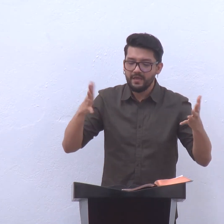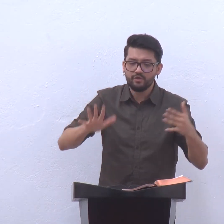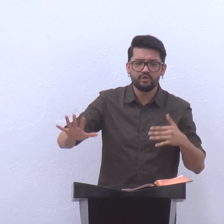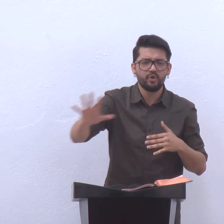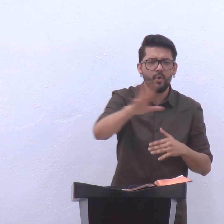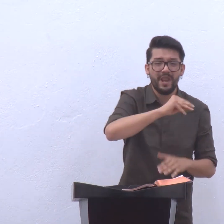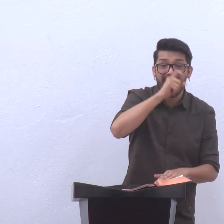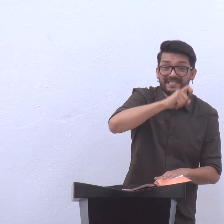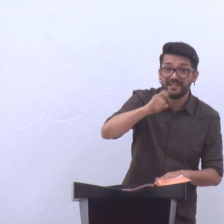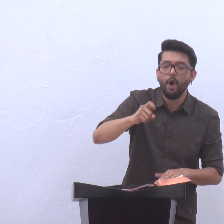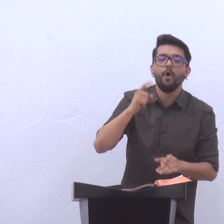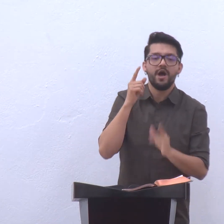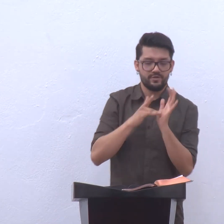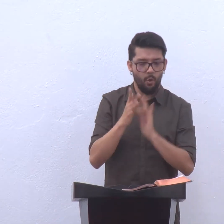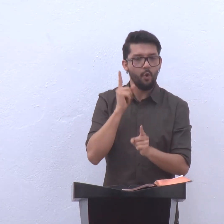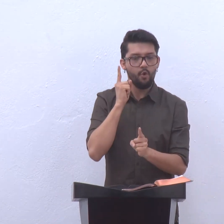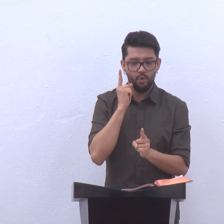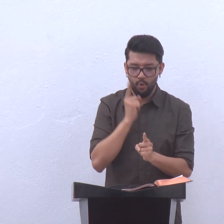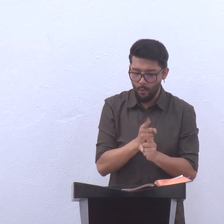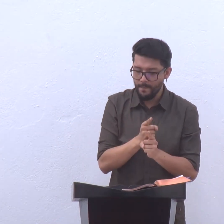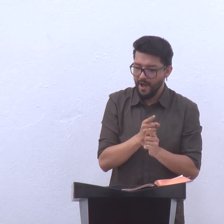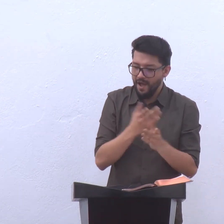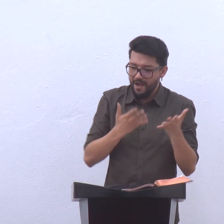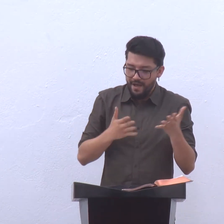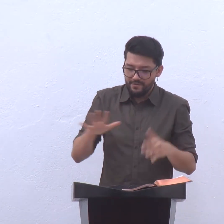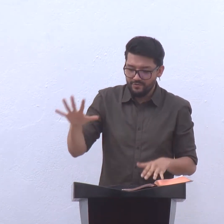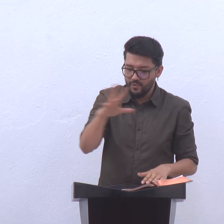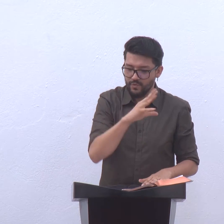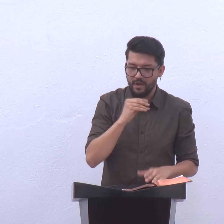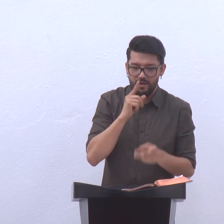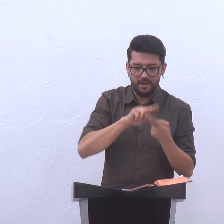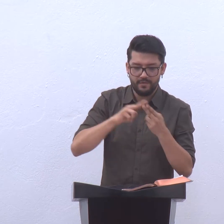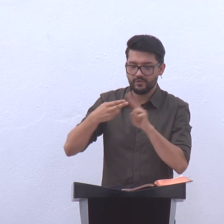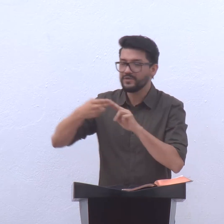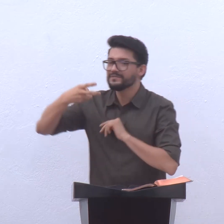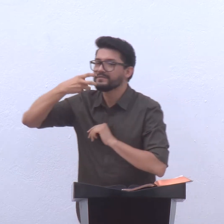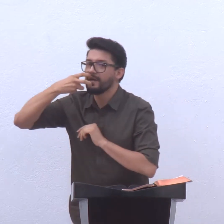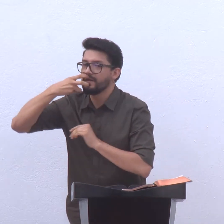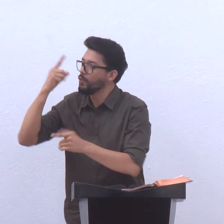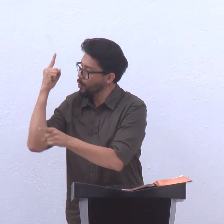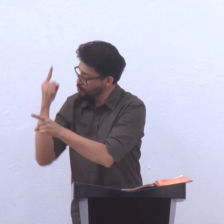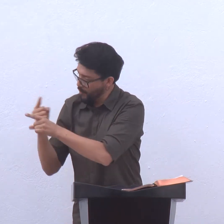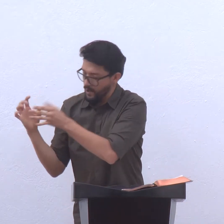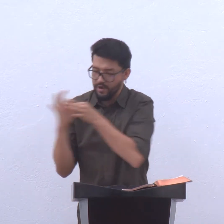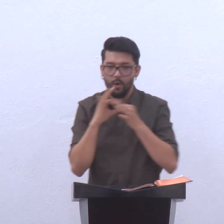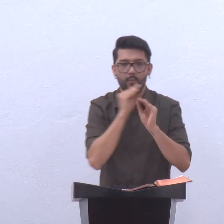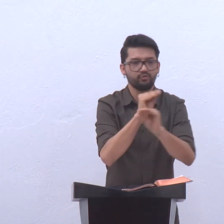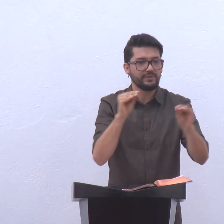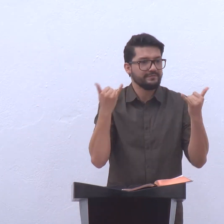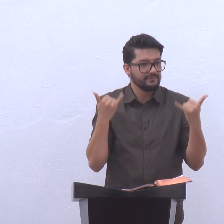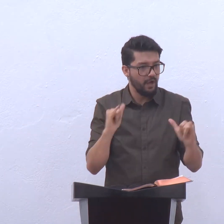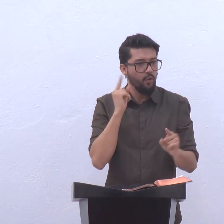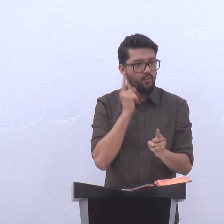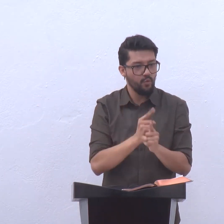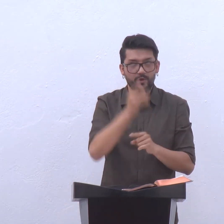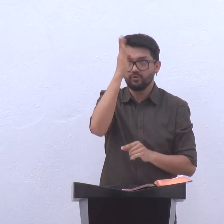Jesús se anuncia como aquel que suple nuestra necesidad y cumple